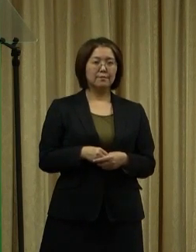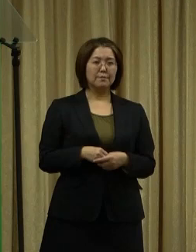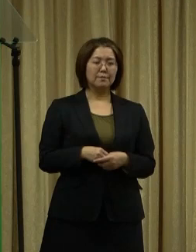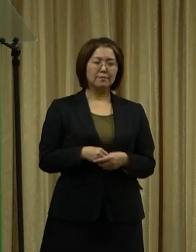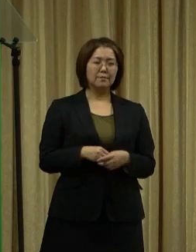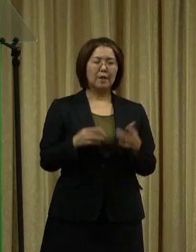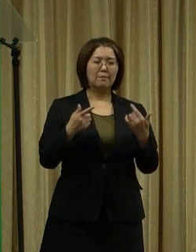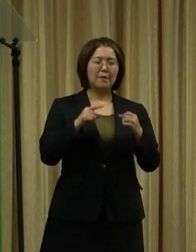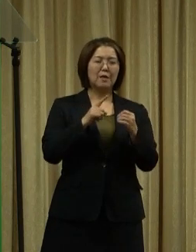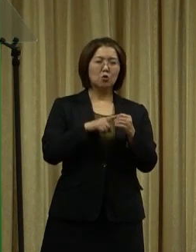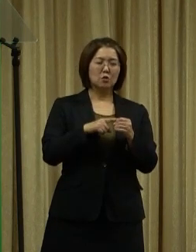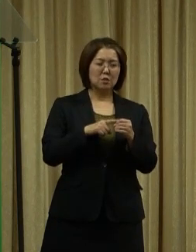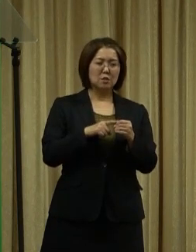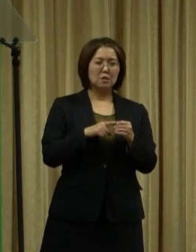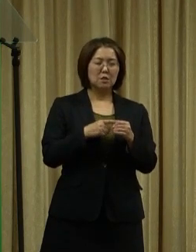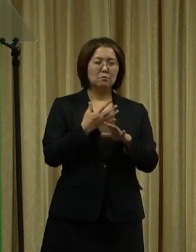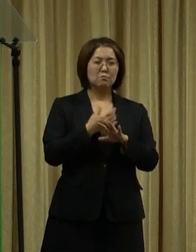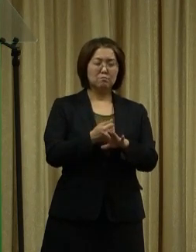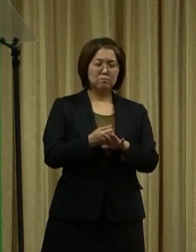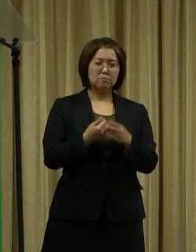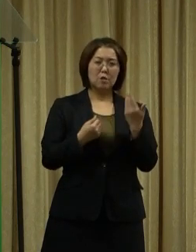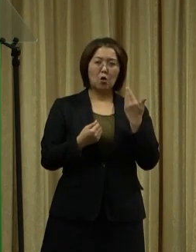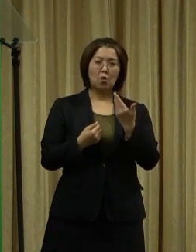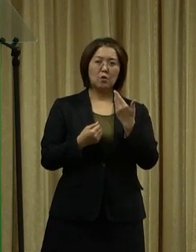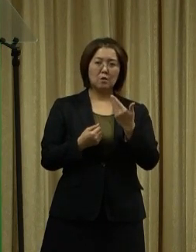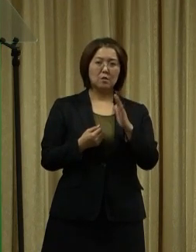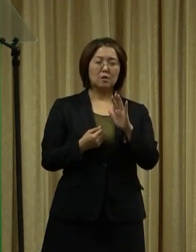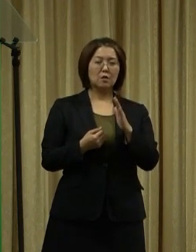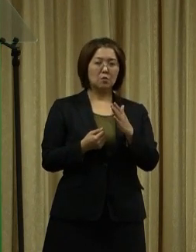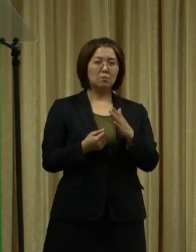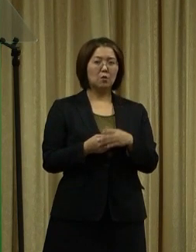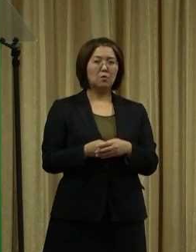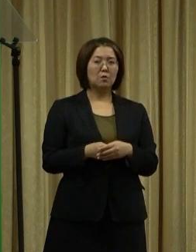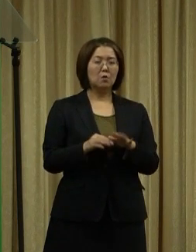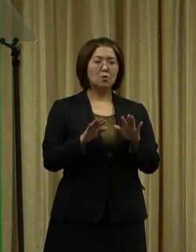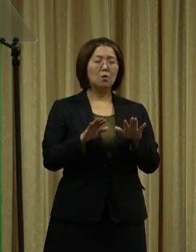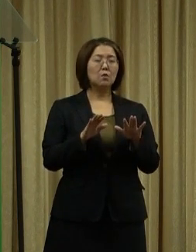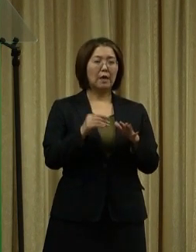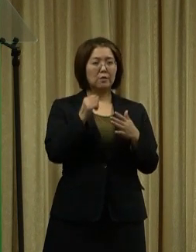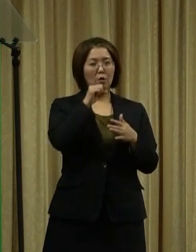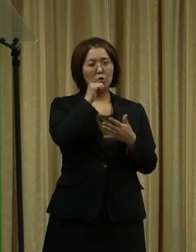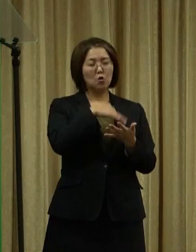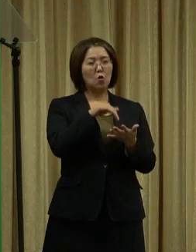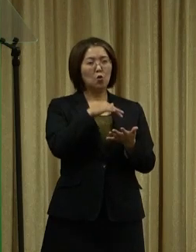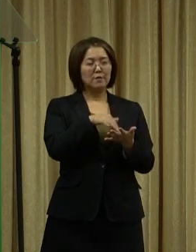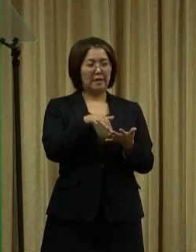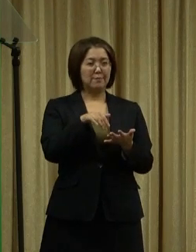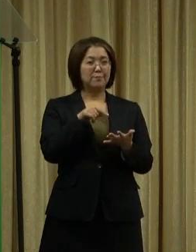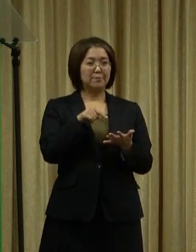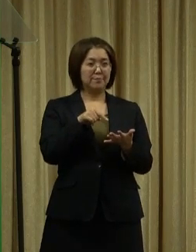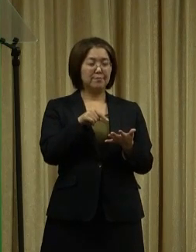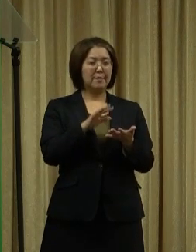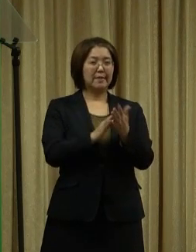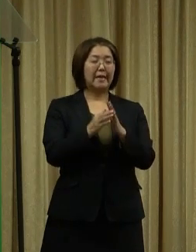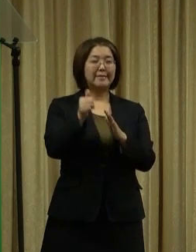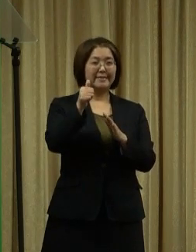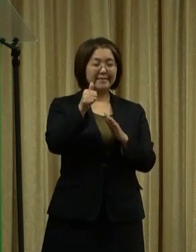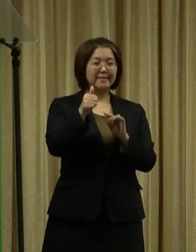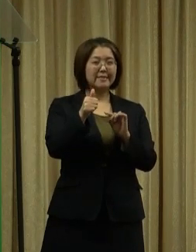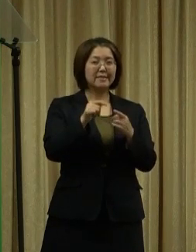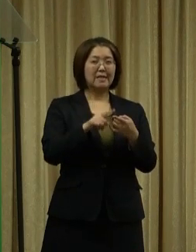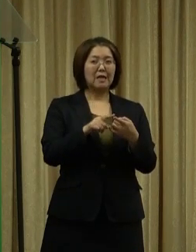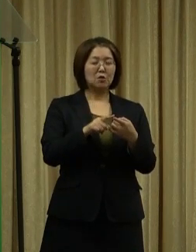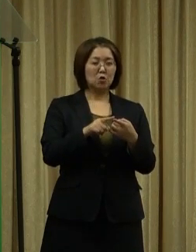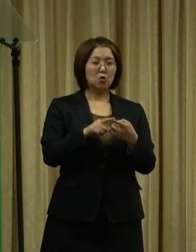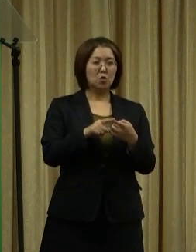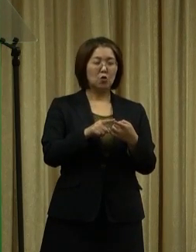毎年ちょっと恒例でお聞きしているちょっと恐縮なんですけれども、まあ、今回の、まあ、予算案なんですけれども、まあ、自治体のこうキャッチ